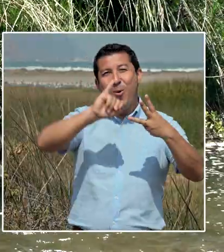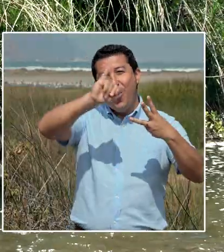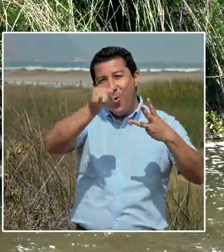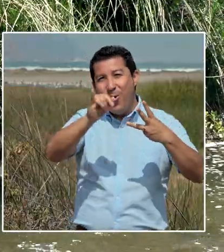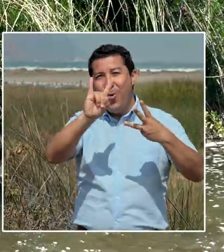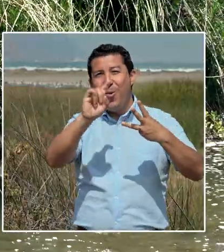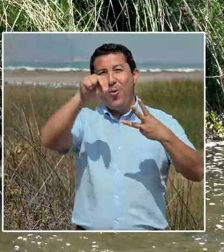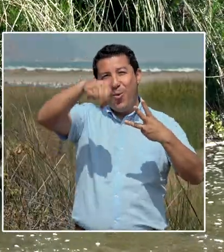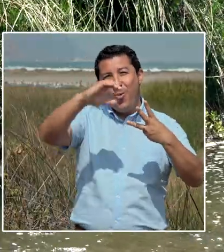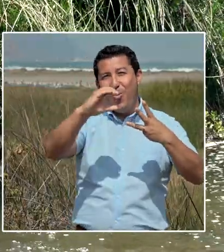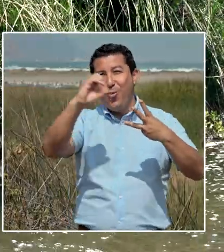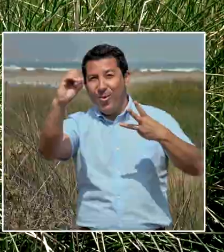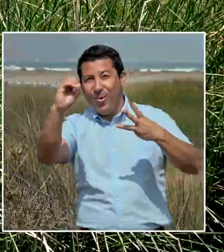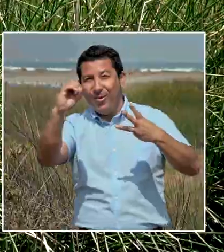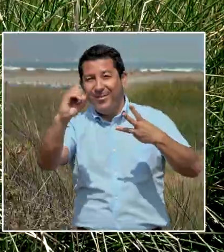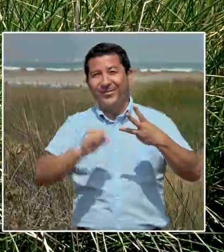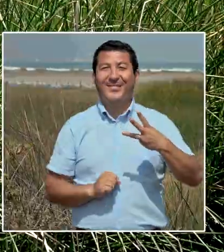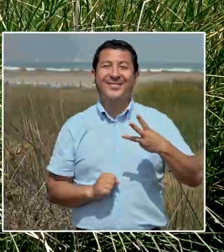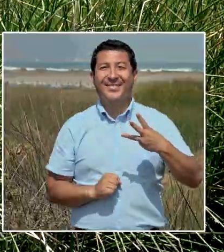juncos